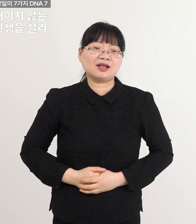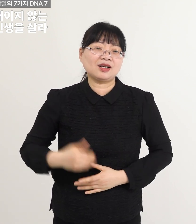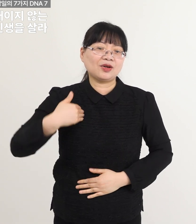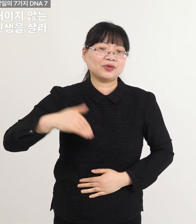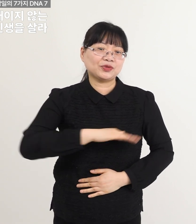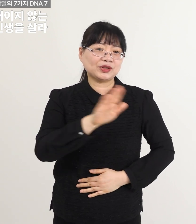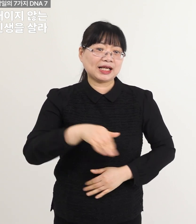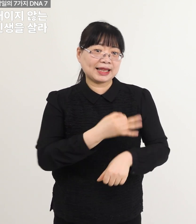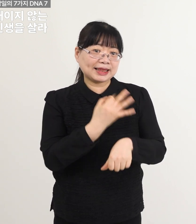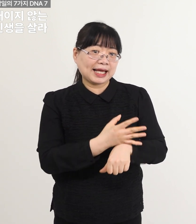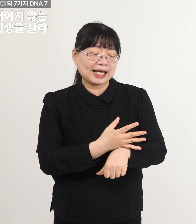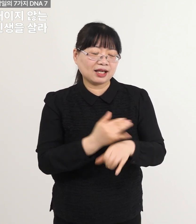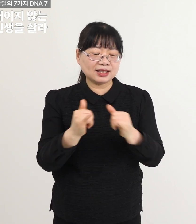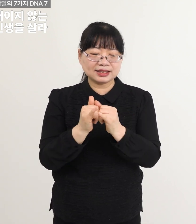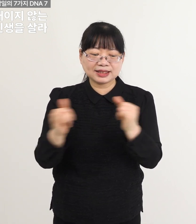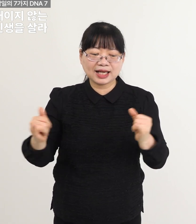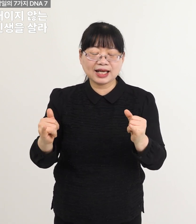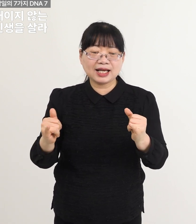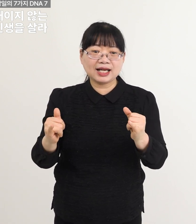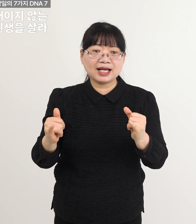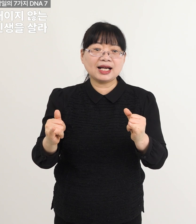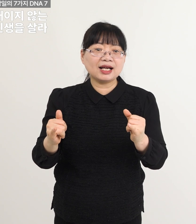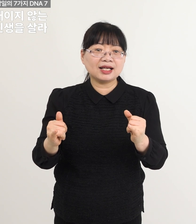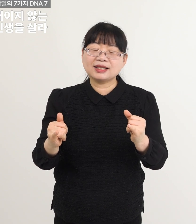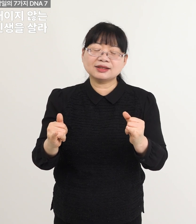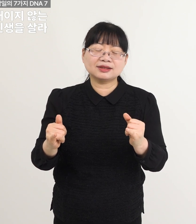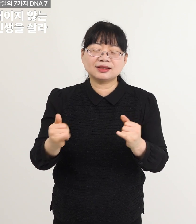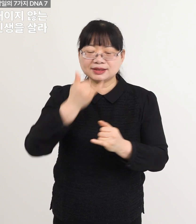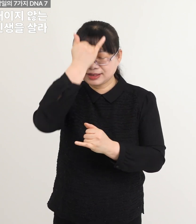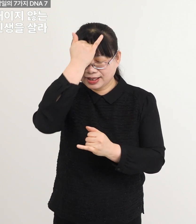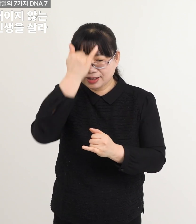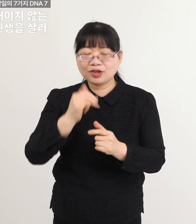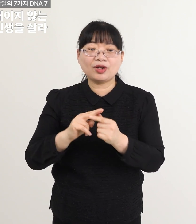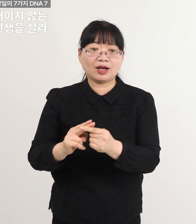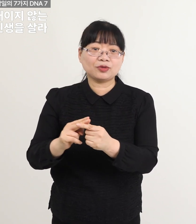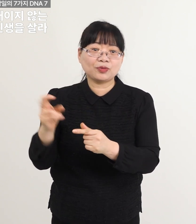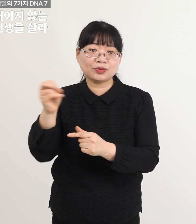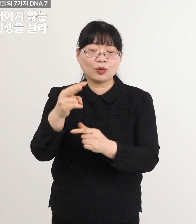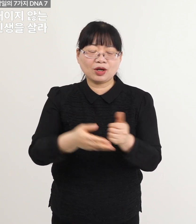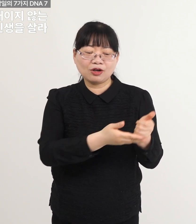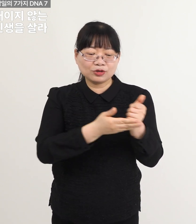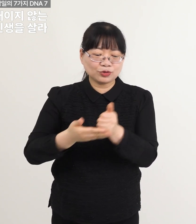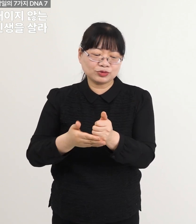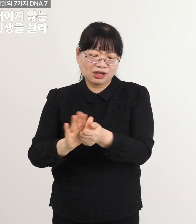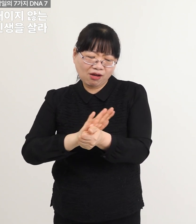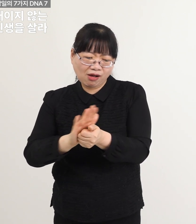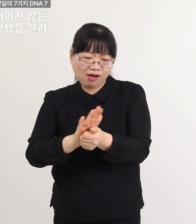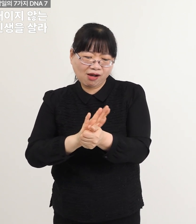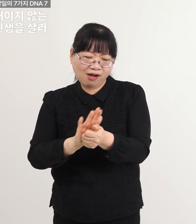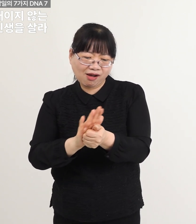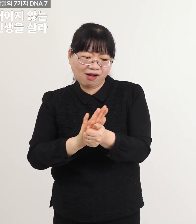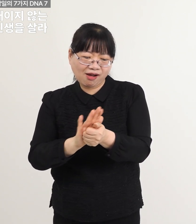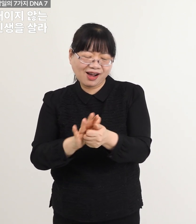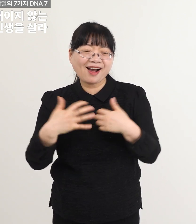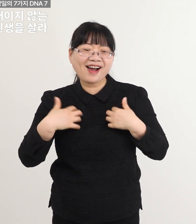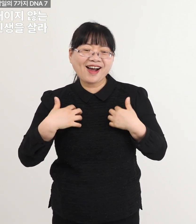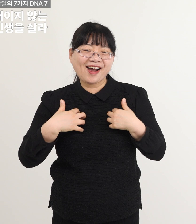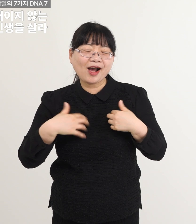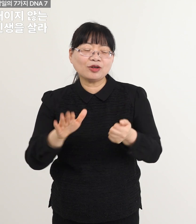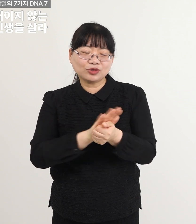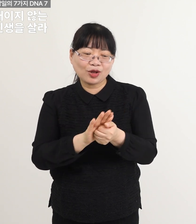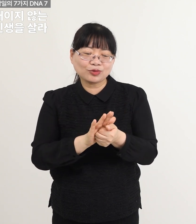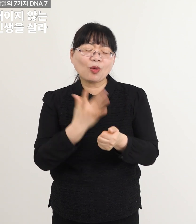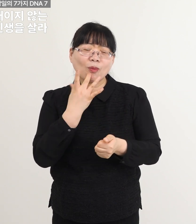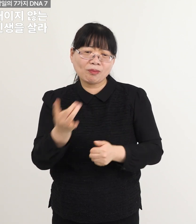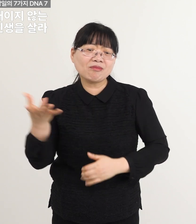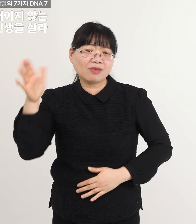우리가 단순히 인간적인 예의와 그저 손님을 접대하는 차원에서의 환대도 환대이는